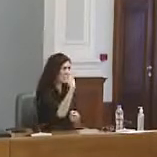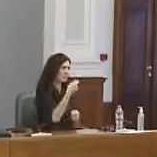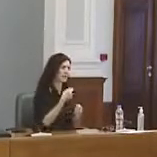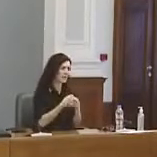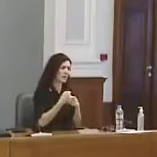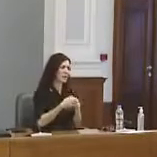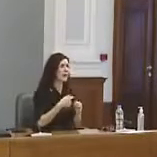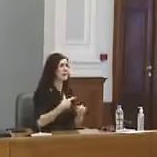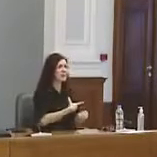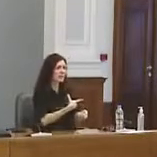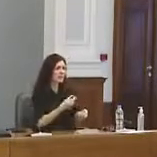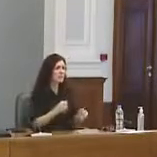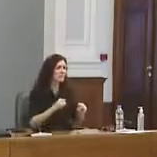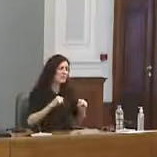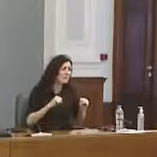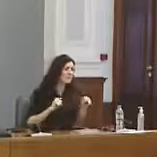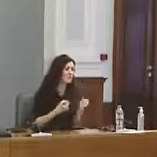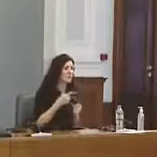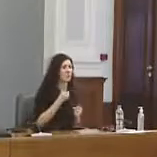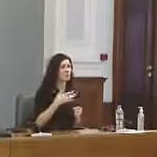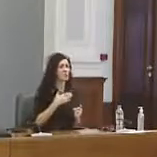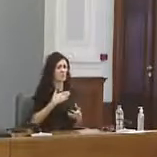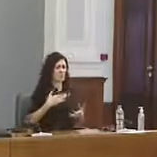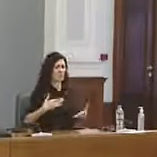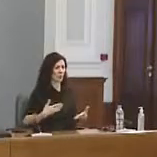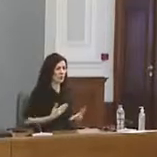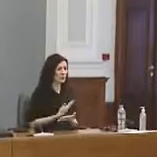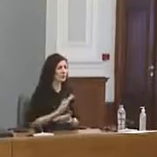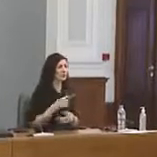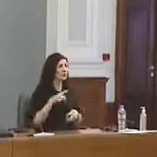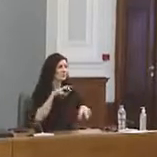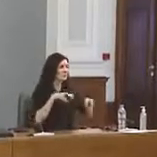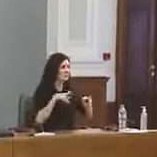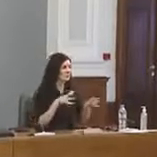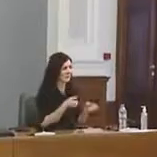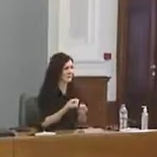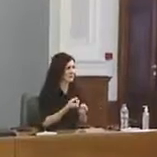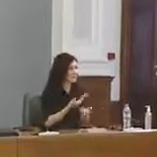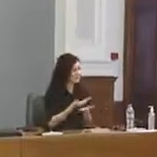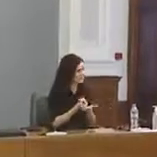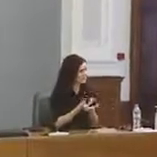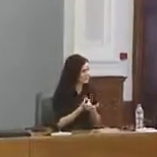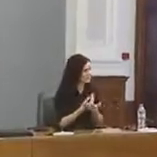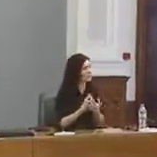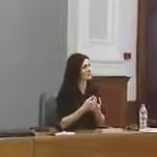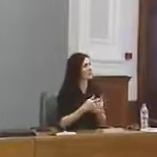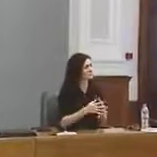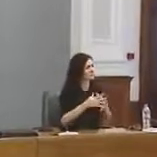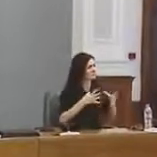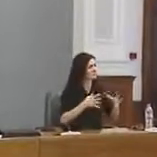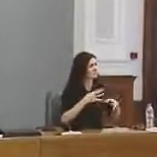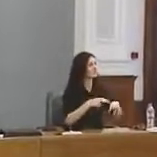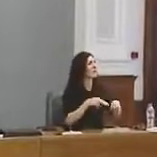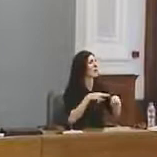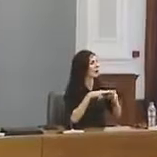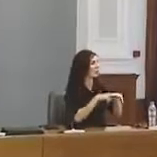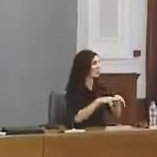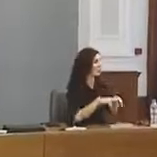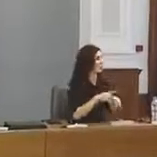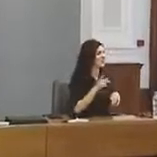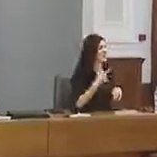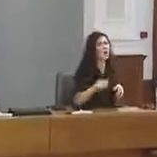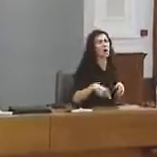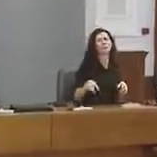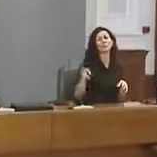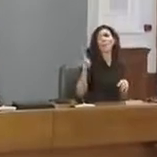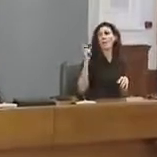бързо и тези, които има необходимост да се тестват максимално бързо. Използва се капацитета и на болниците, тъй като отбеляза професор Балтов,